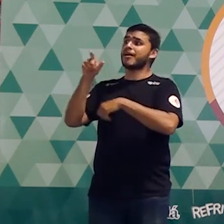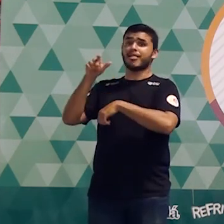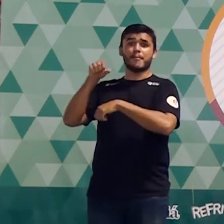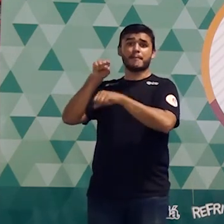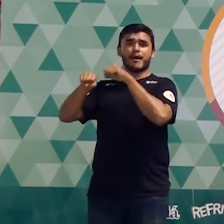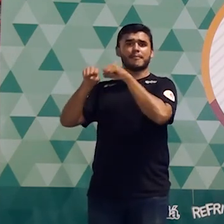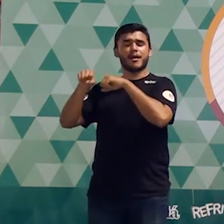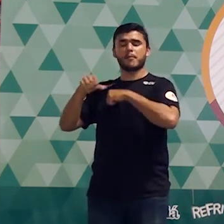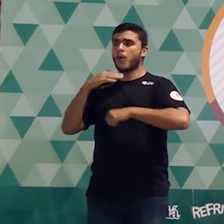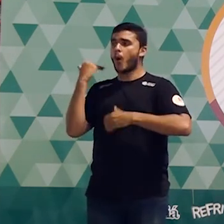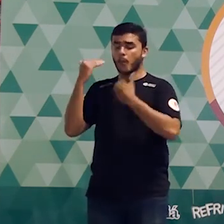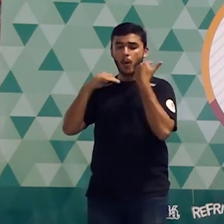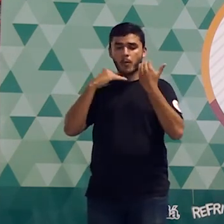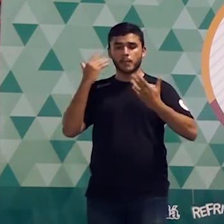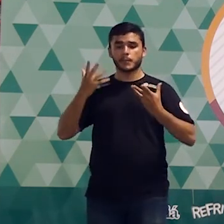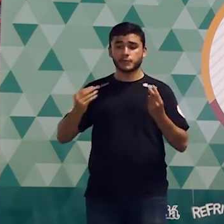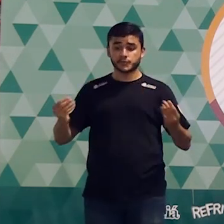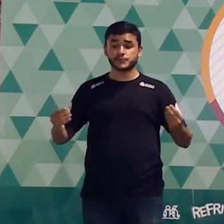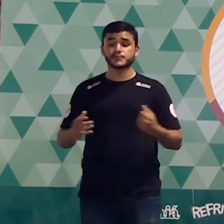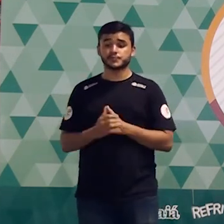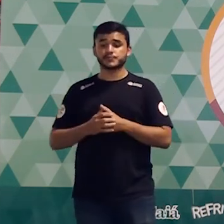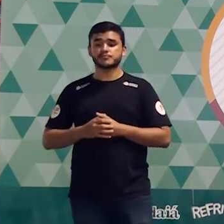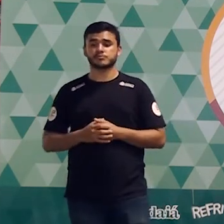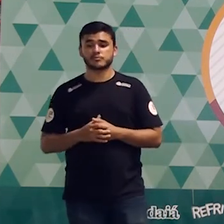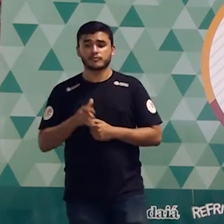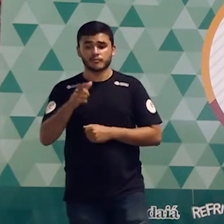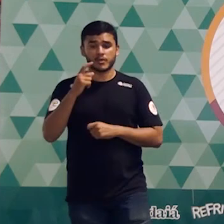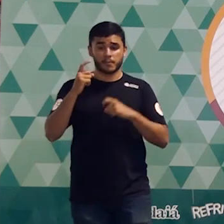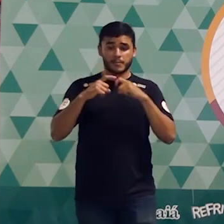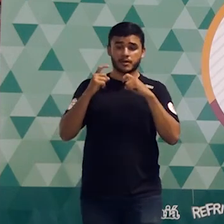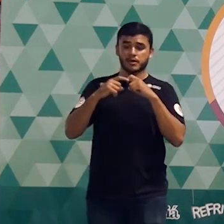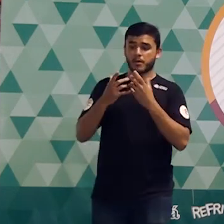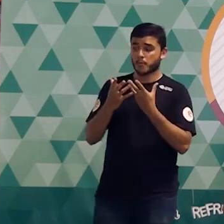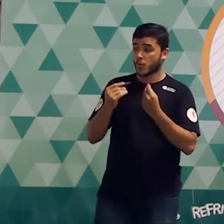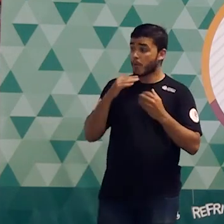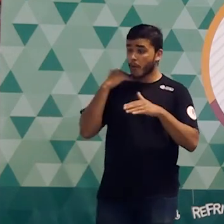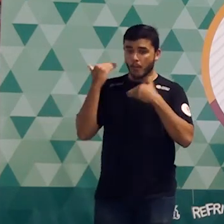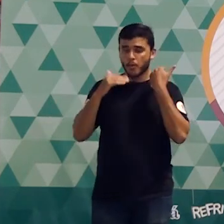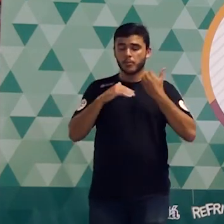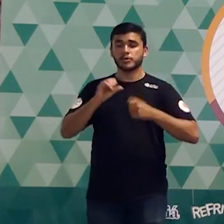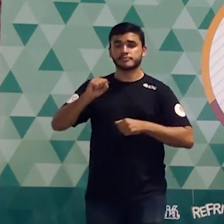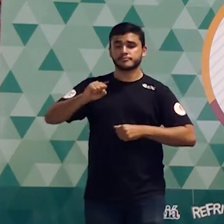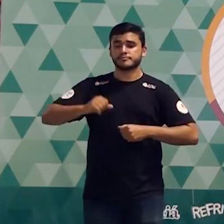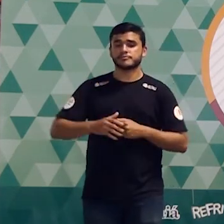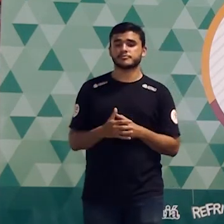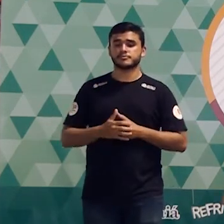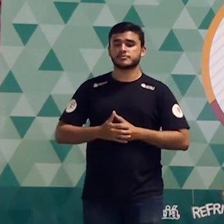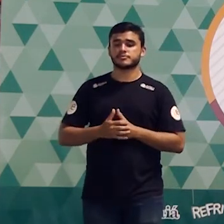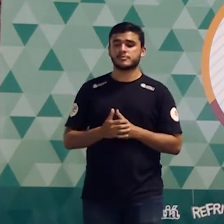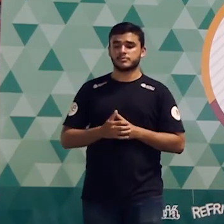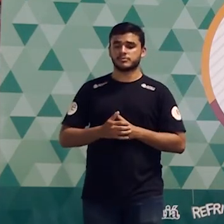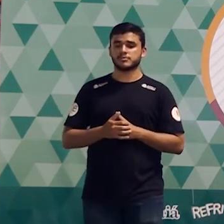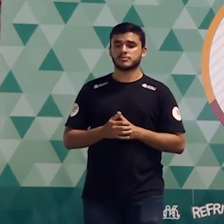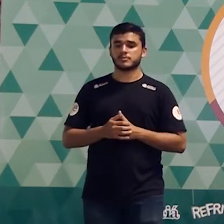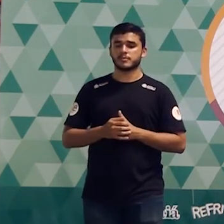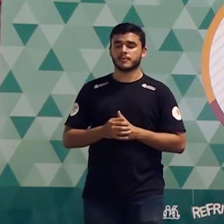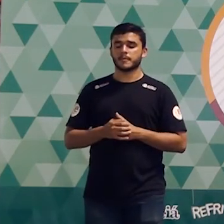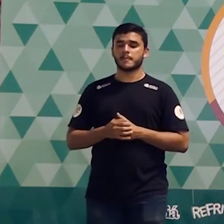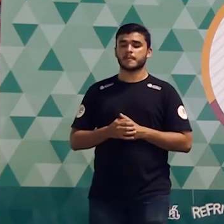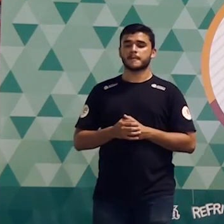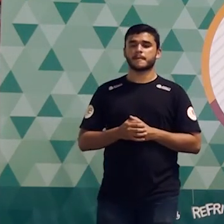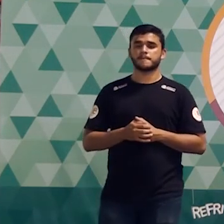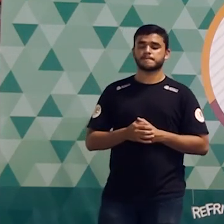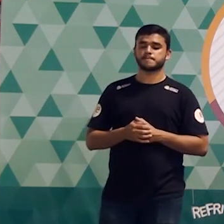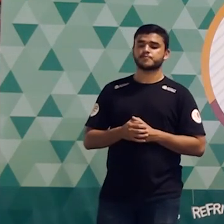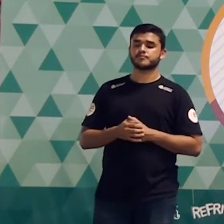ser, até ela mesma, uma responsável por este elevado número de mortes, né? Okay? A gente tem